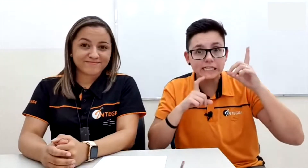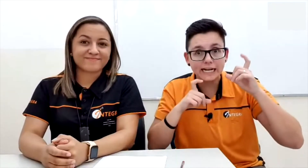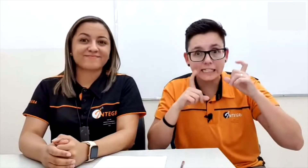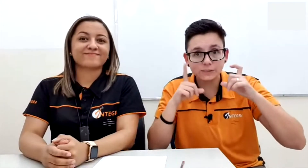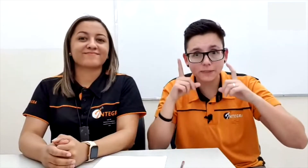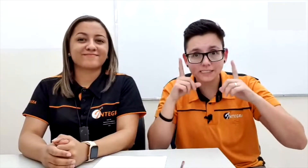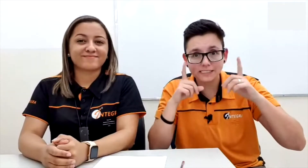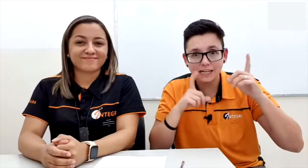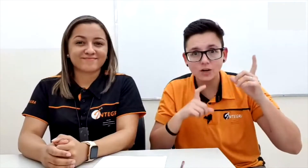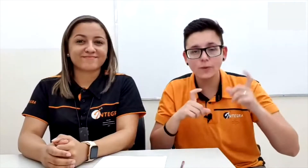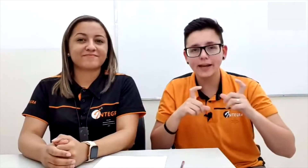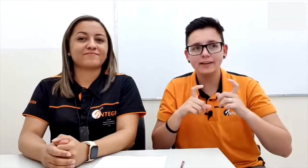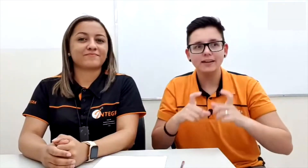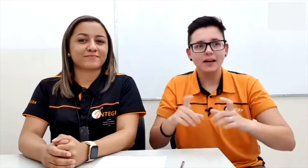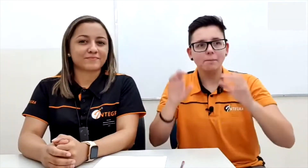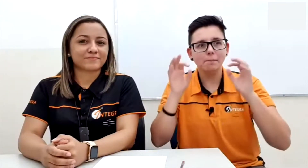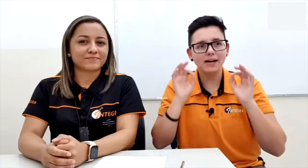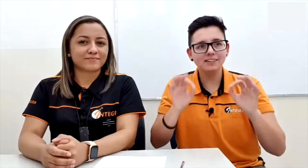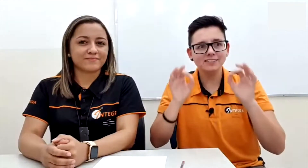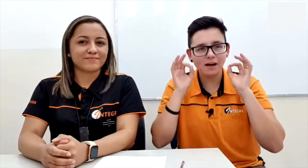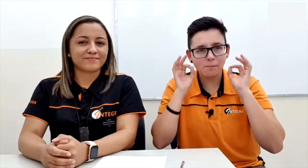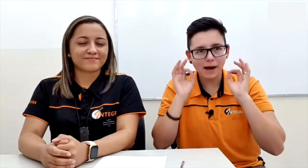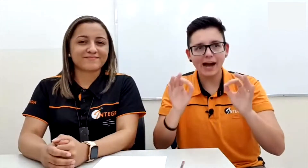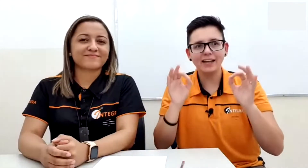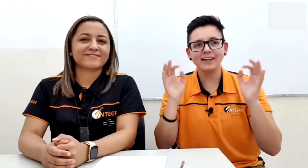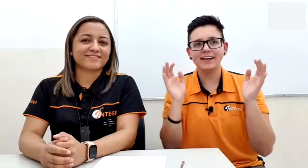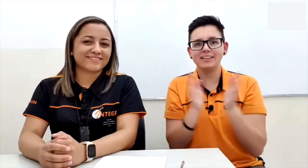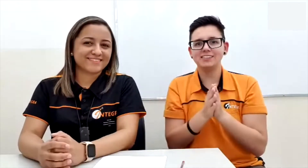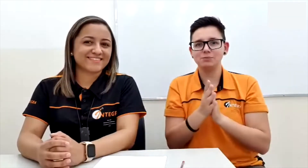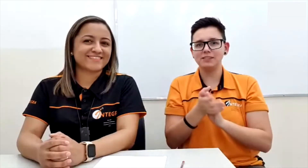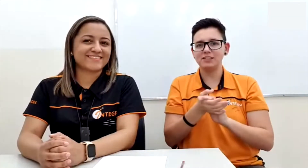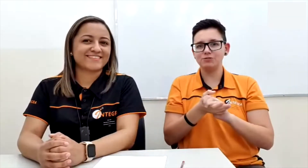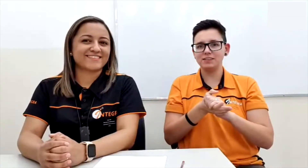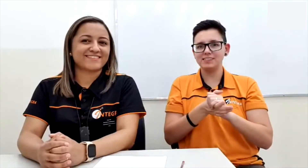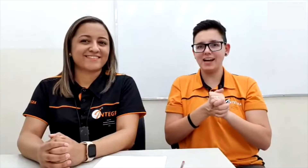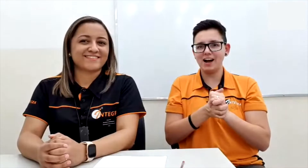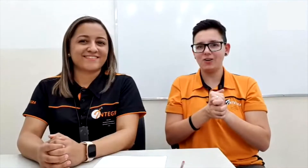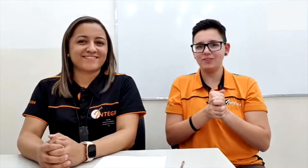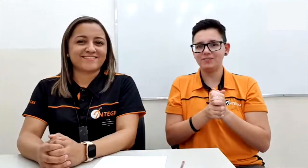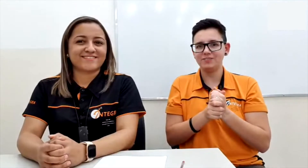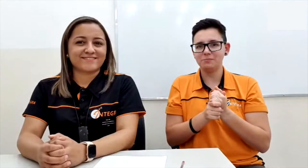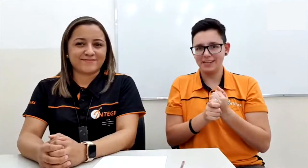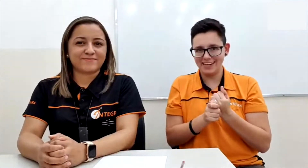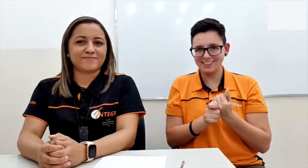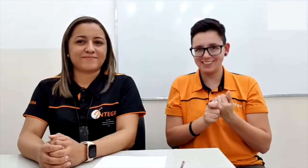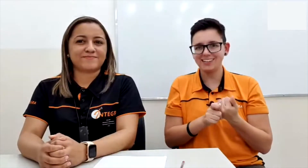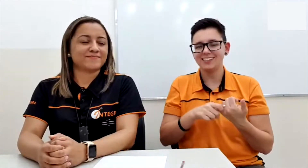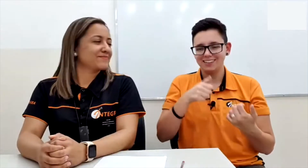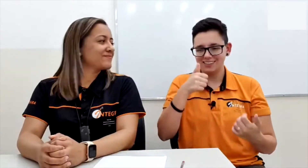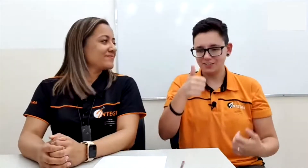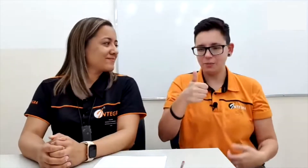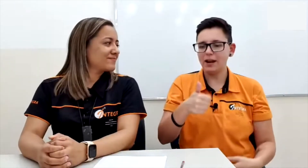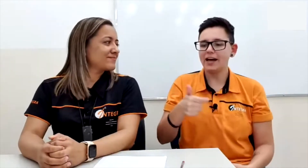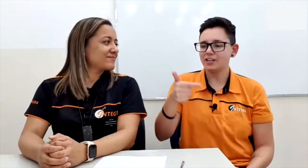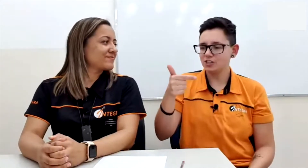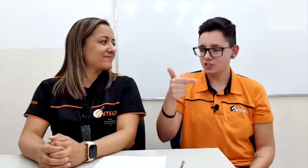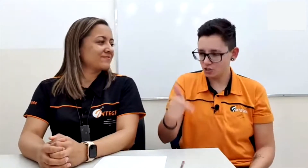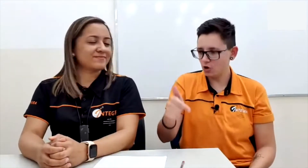na expressão, hein? Manda bala nessa expressão facial. Beleza? Então, vamos lá. De